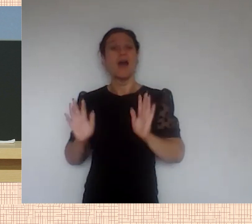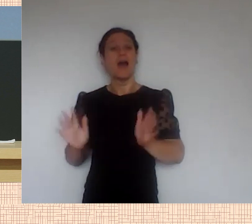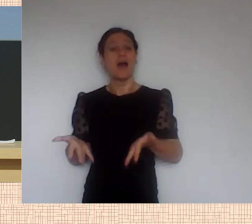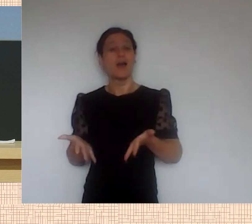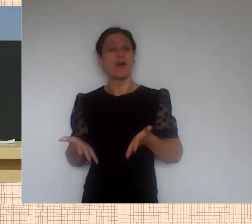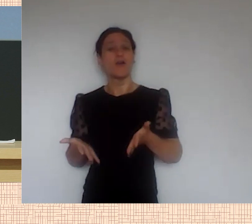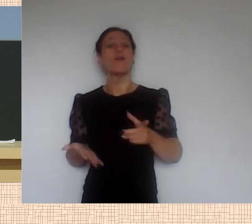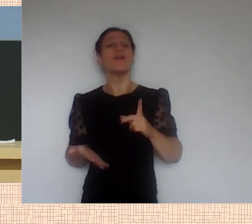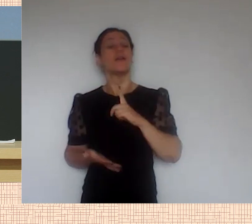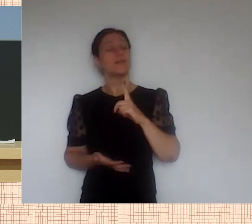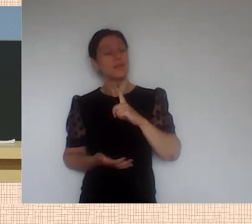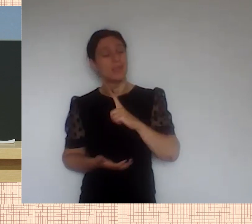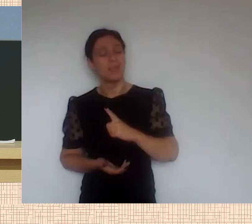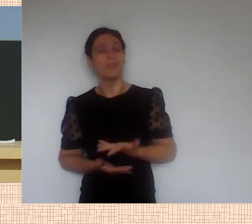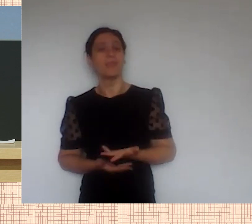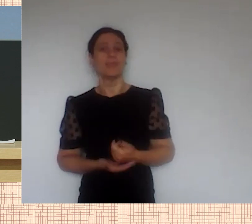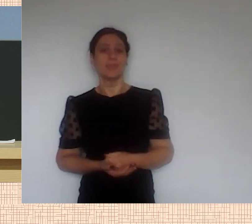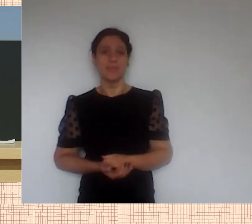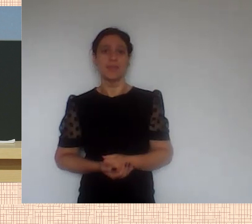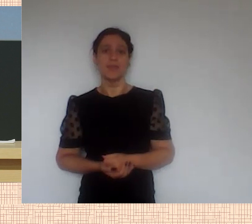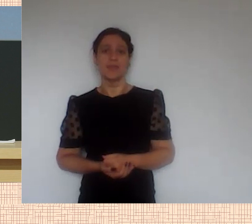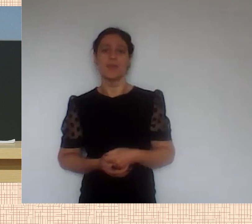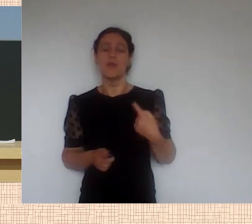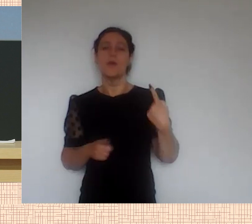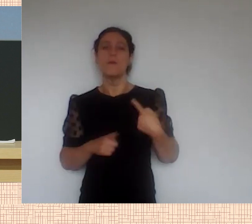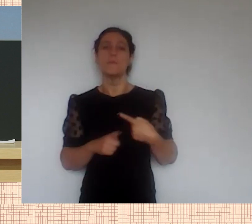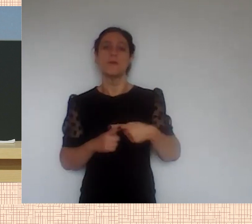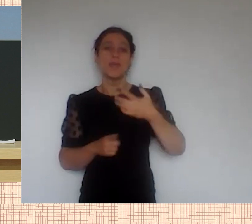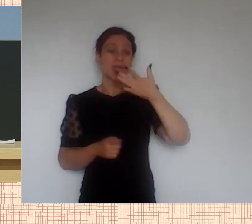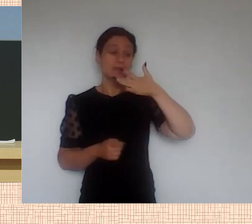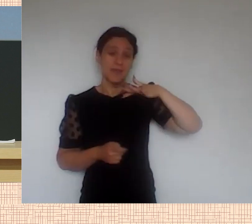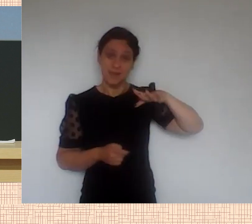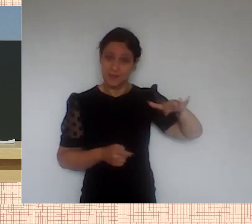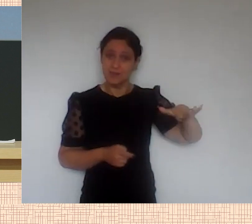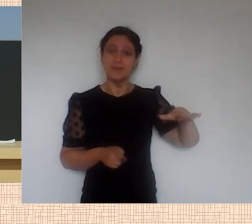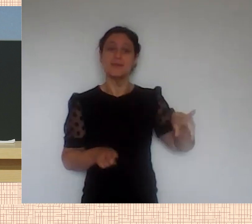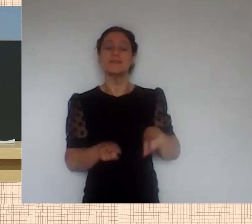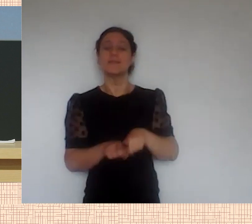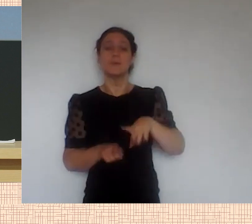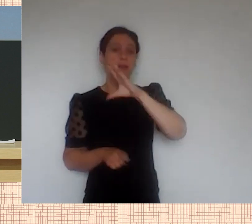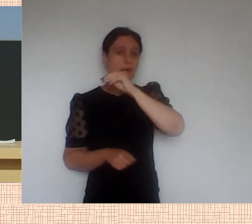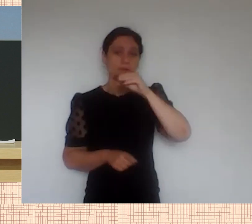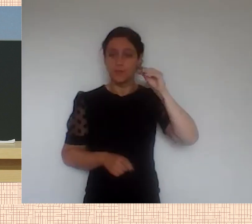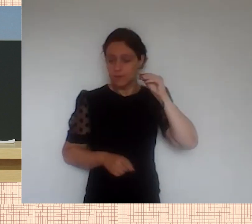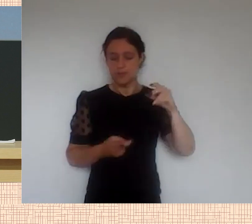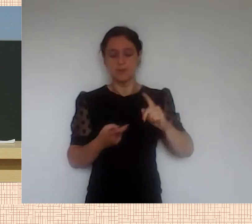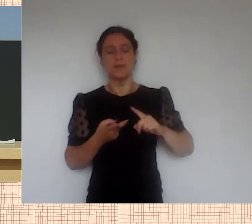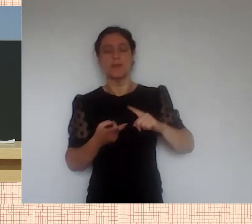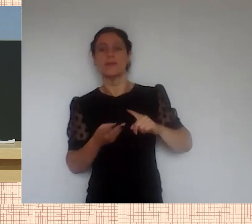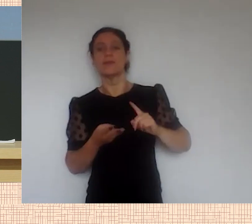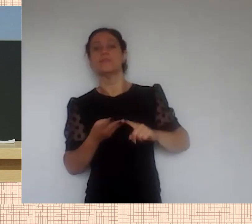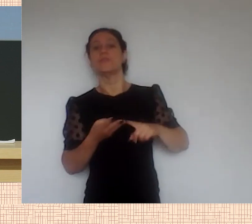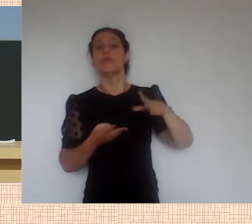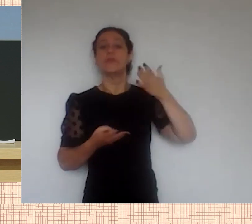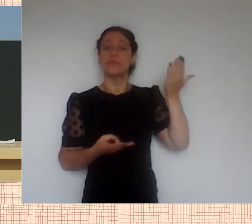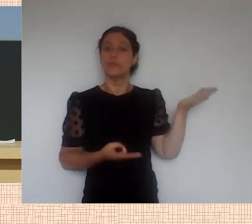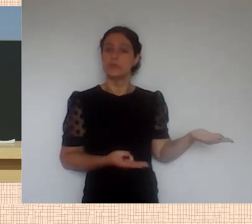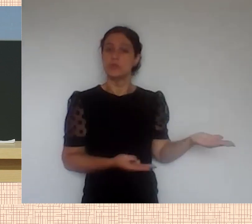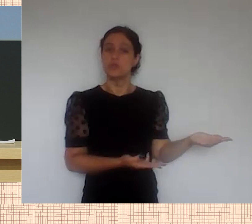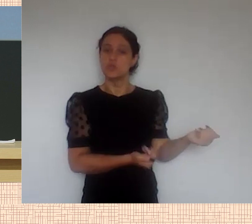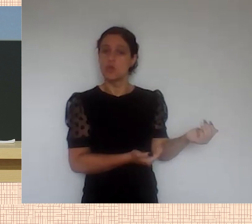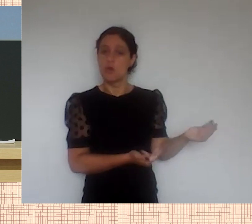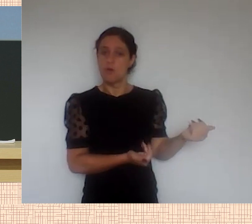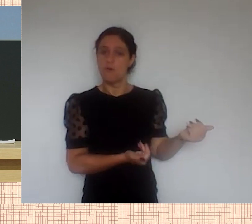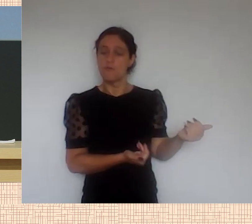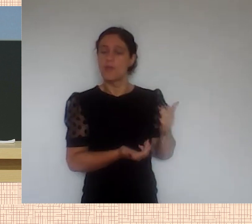crianças, pré-adolescentes, adolescentes, jovens, irmão, estão começando a surgir de todo lugar.